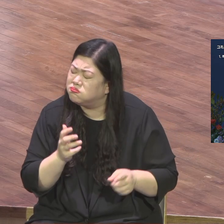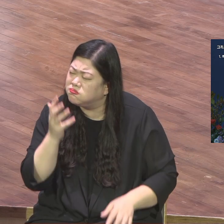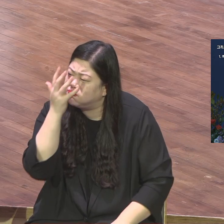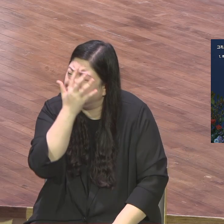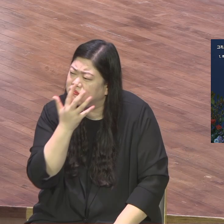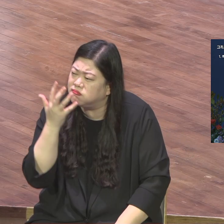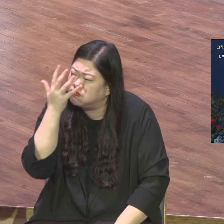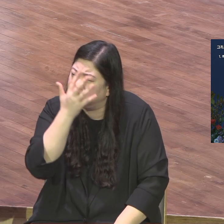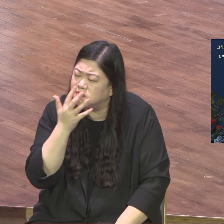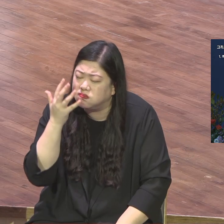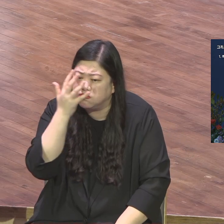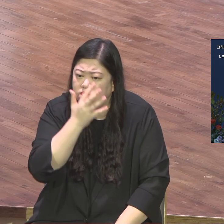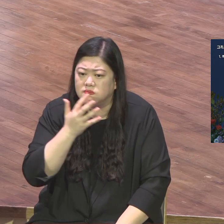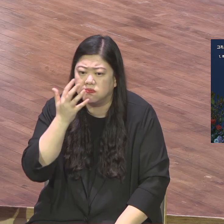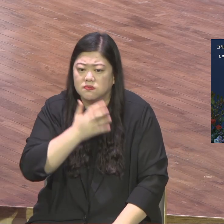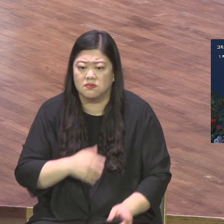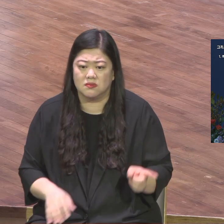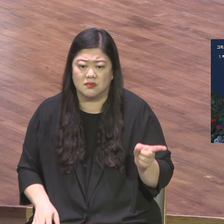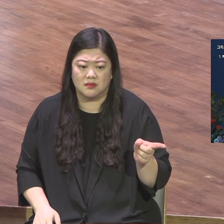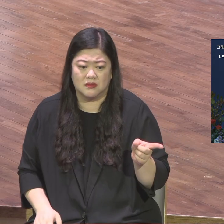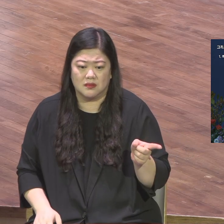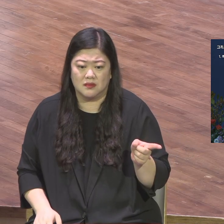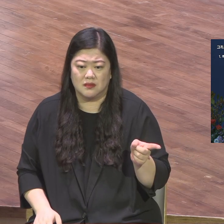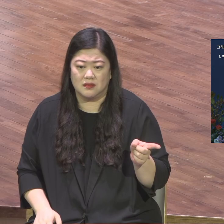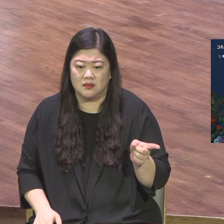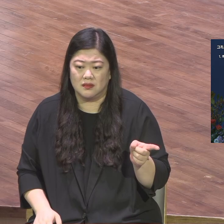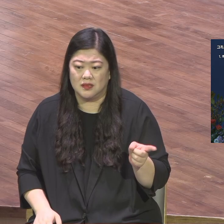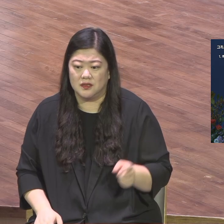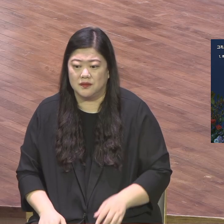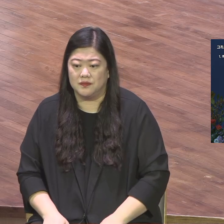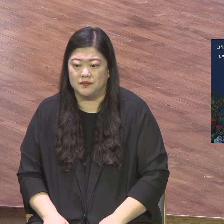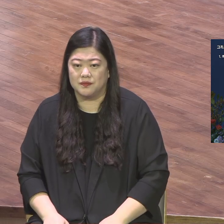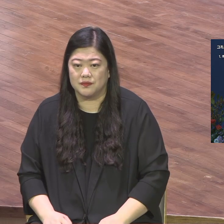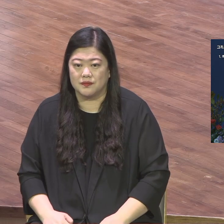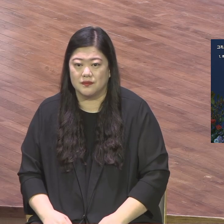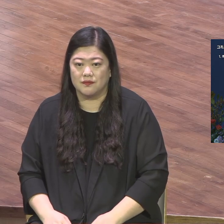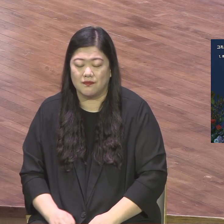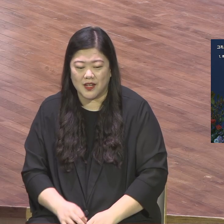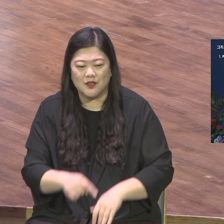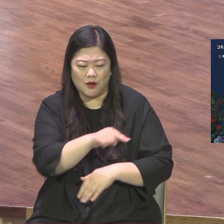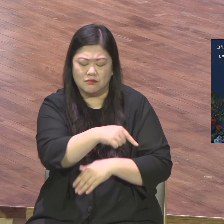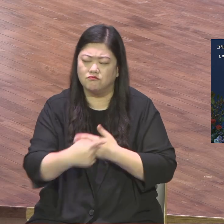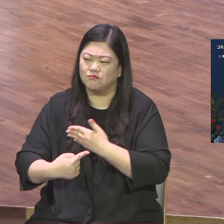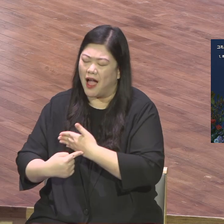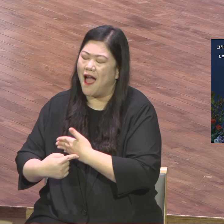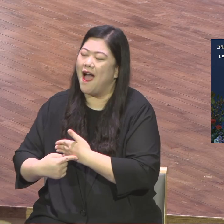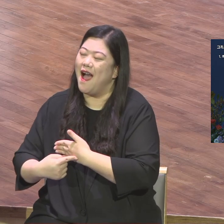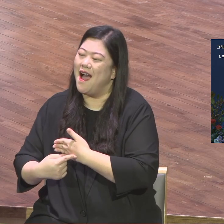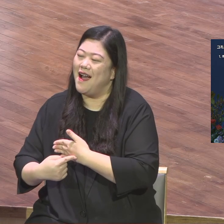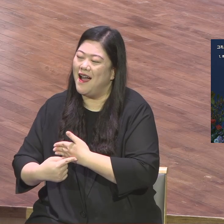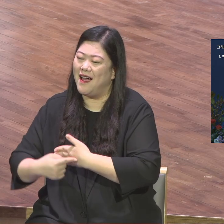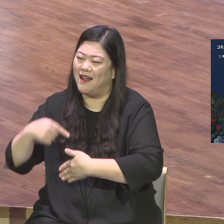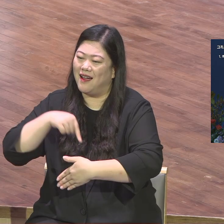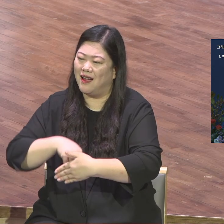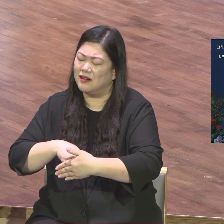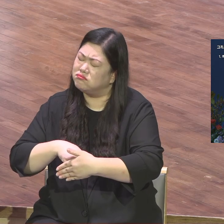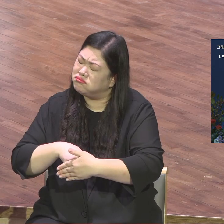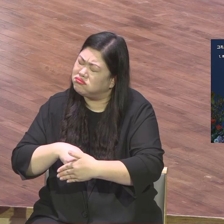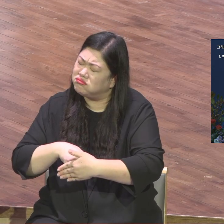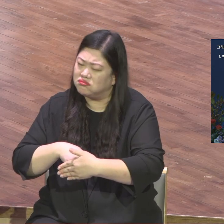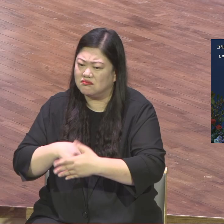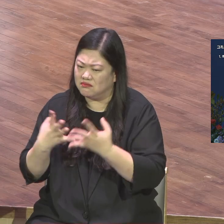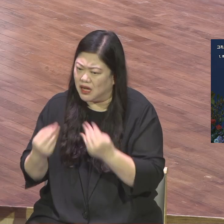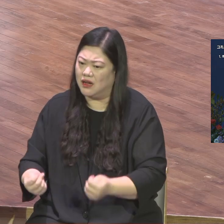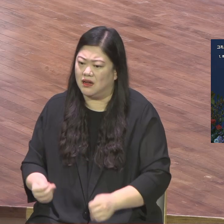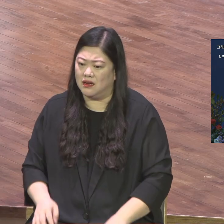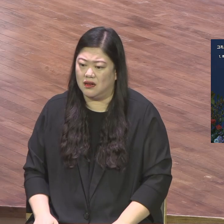다니니까. 그런데 뻥이야. 영적인 대화하면 못 알아듣어. 하나도 못 알아. 그게 뭐요? 거듭나지 못한